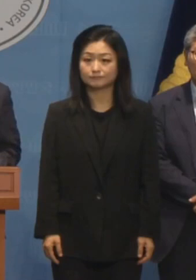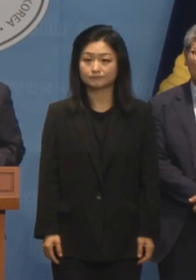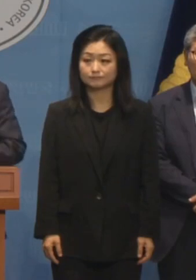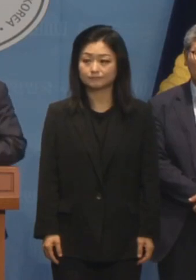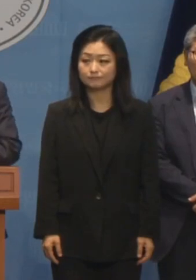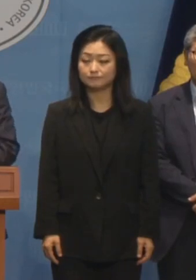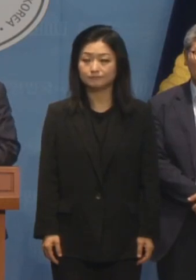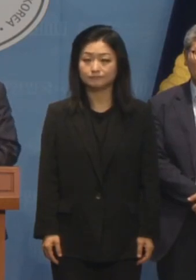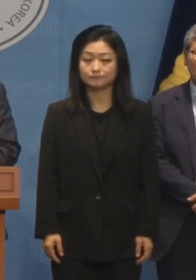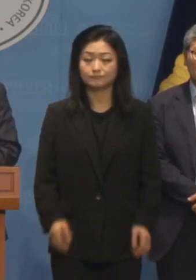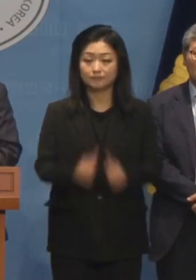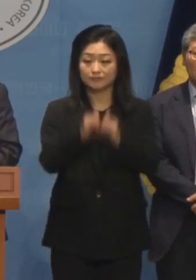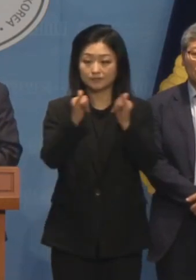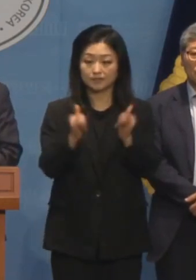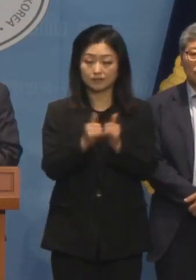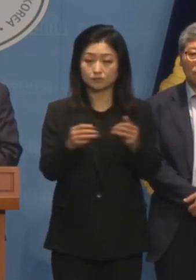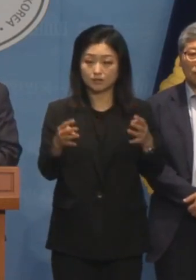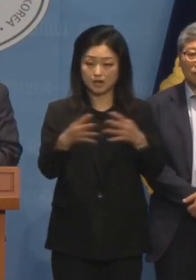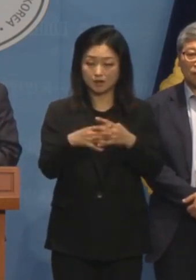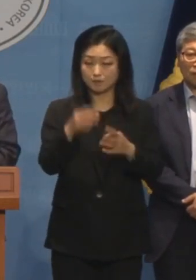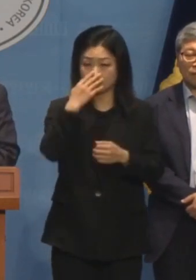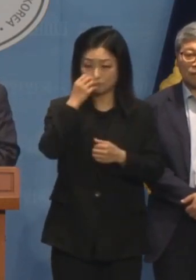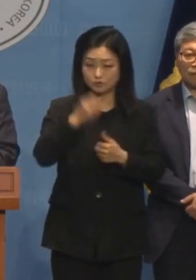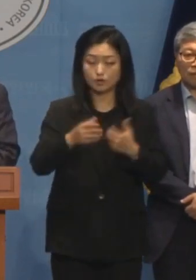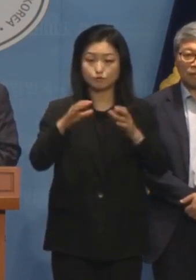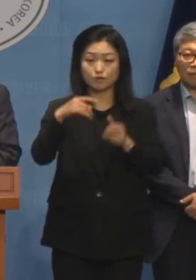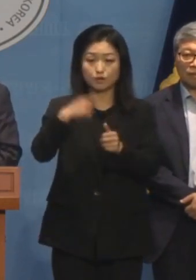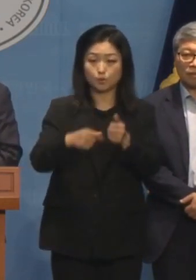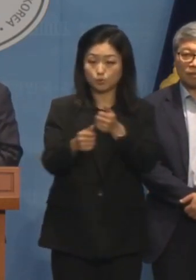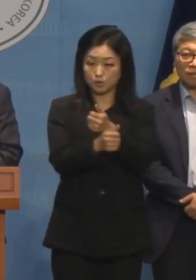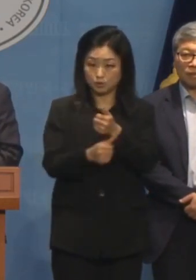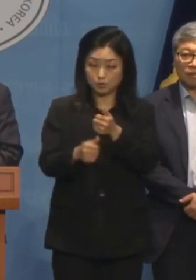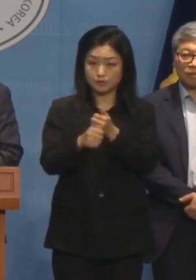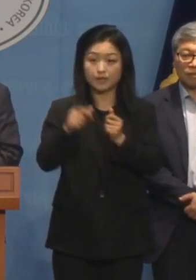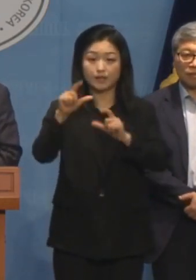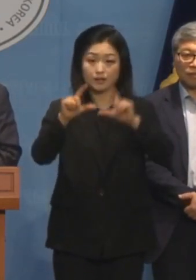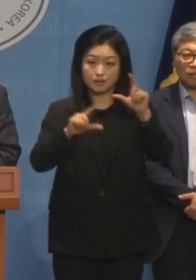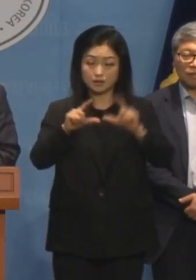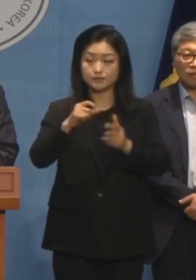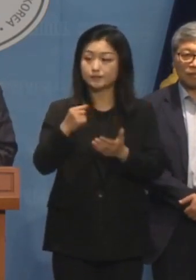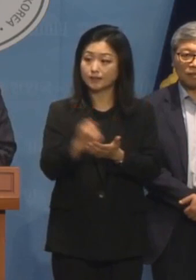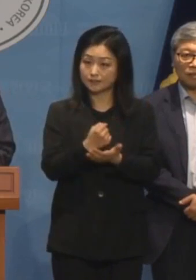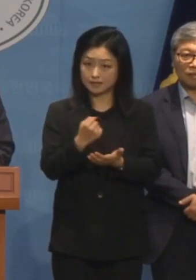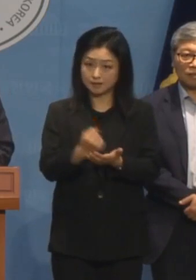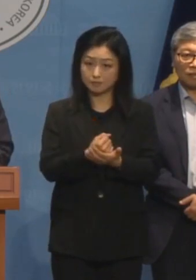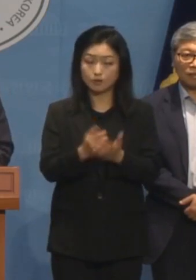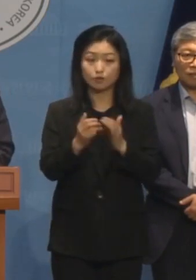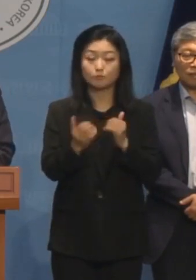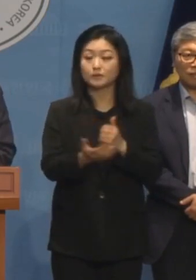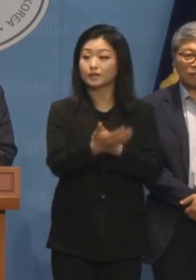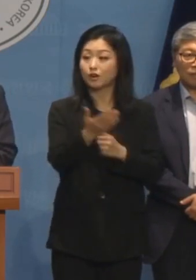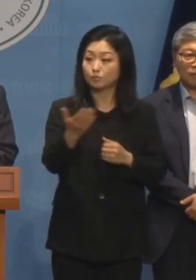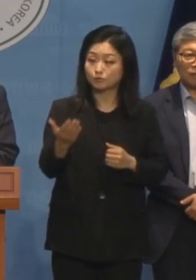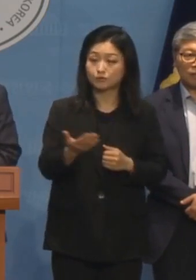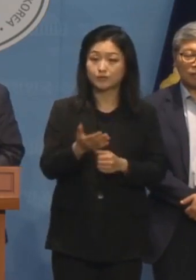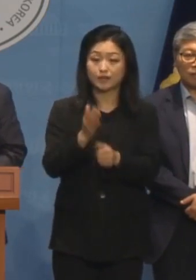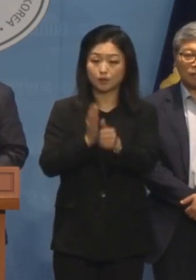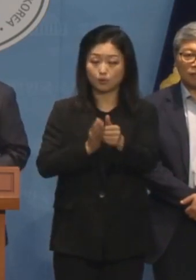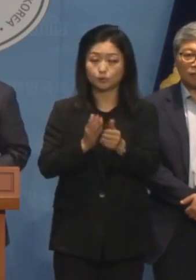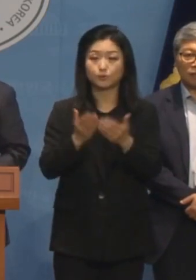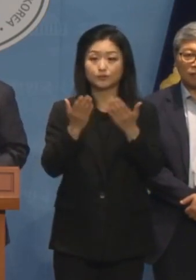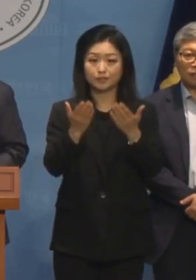기자회견문. 사회적 합의 무시하는 국가교육위원회의 현실을 개탄하며 국민 여러분께